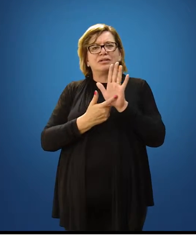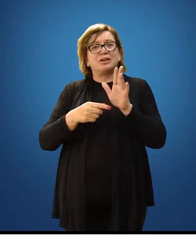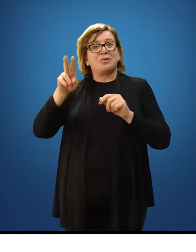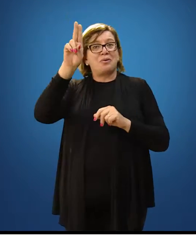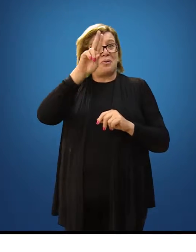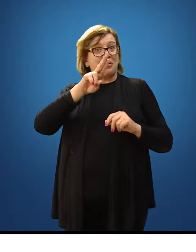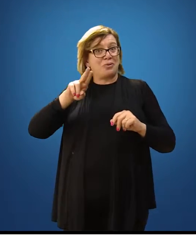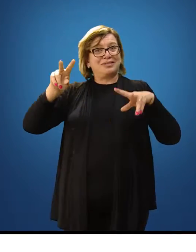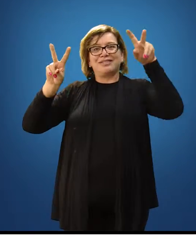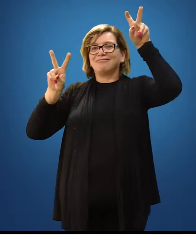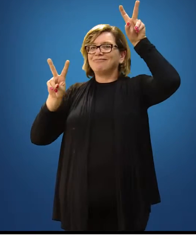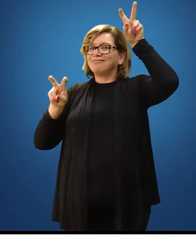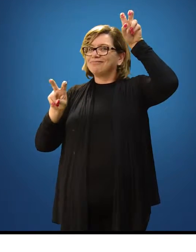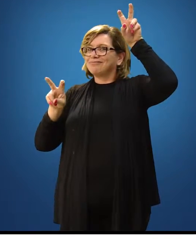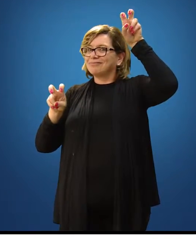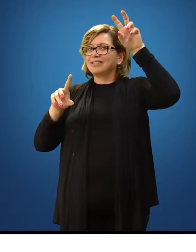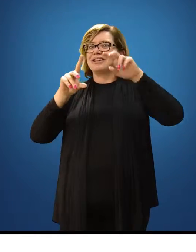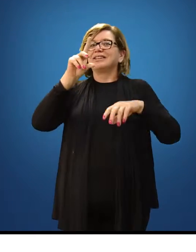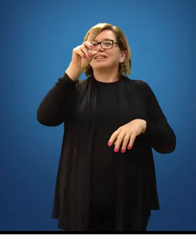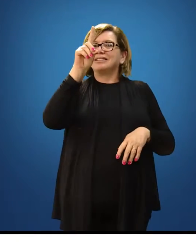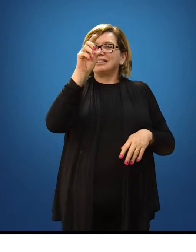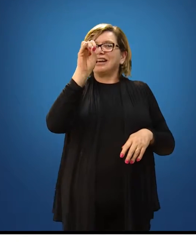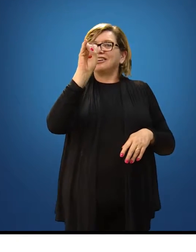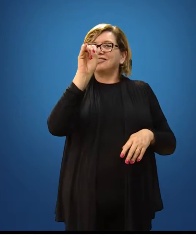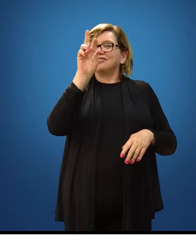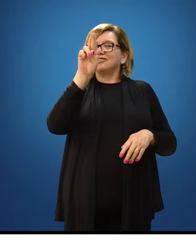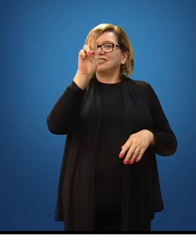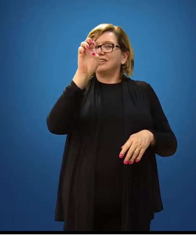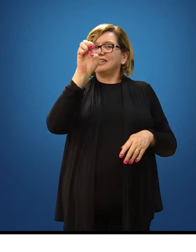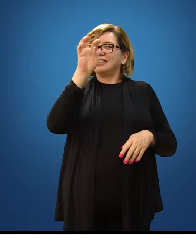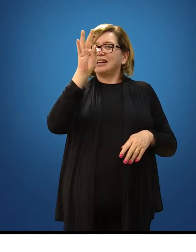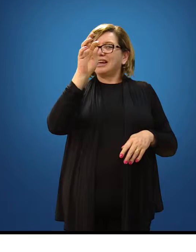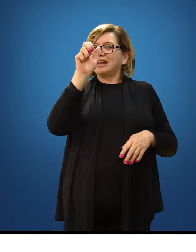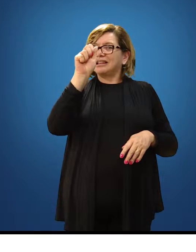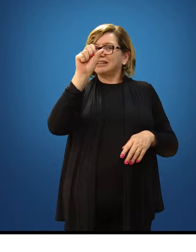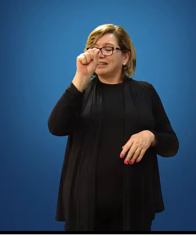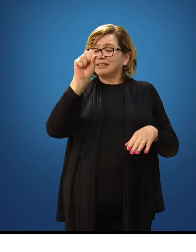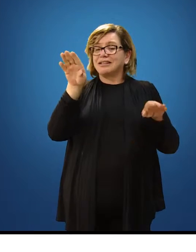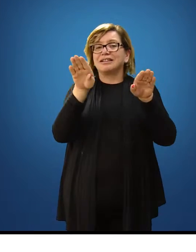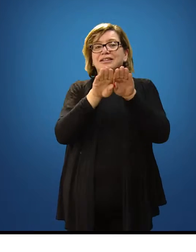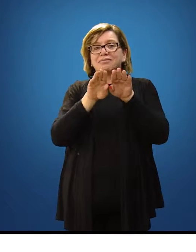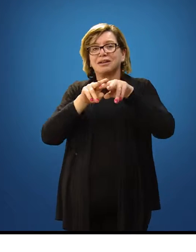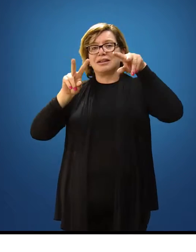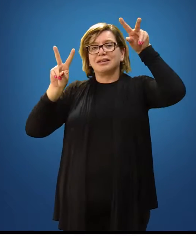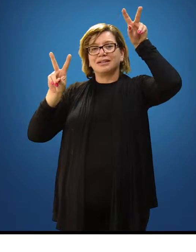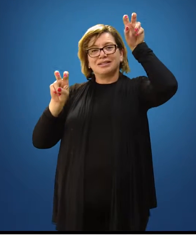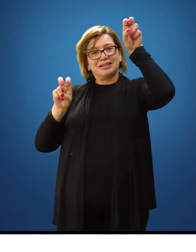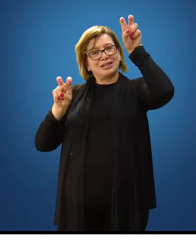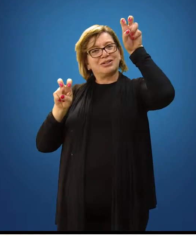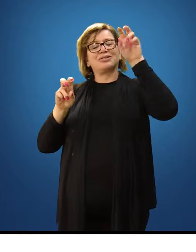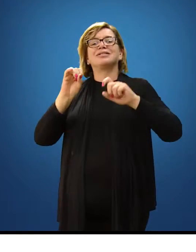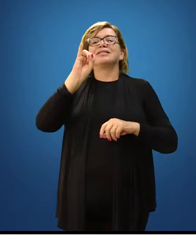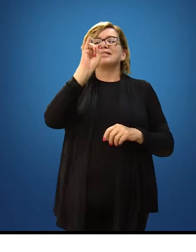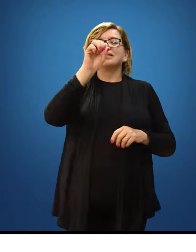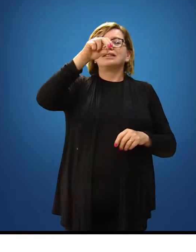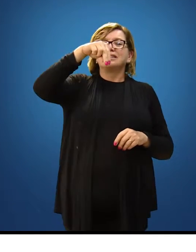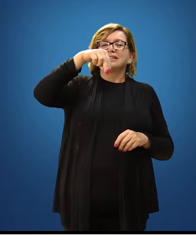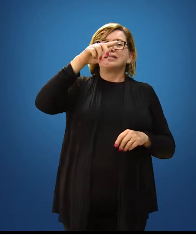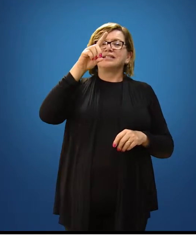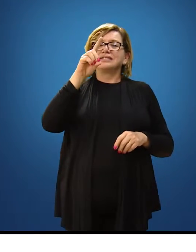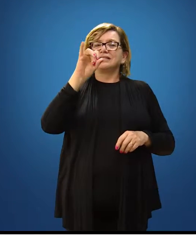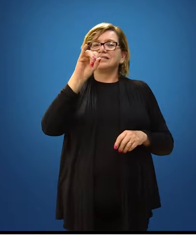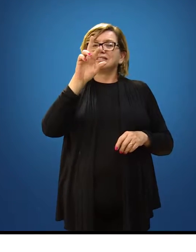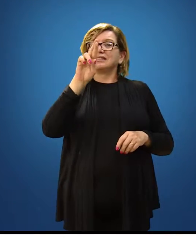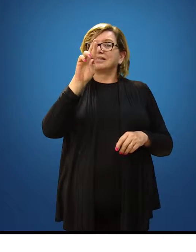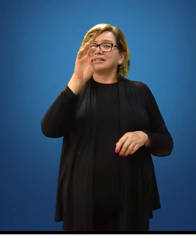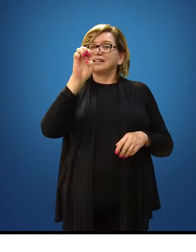das citações diretas e indiretas, né, que a gente viu logo acima, uma parte anterior a